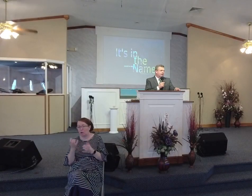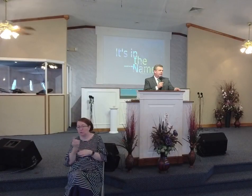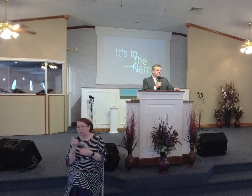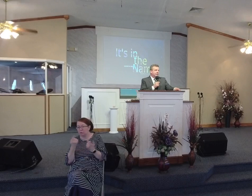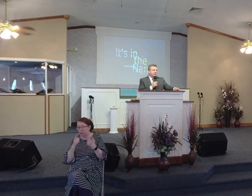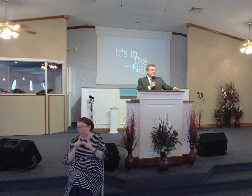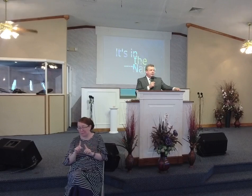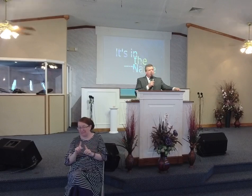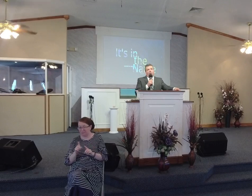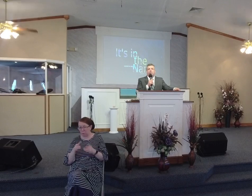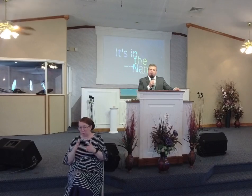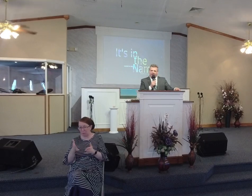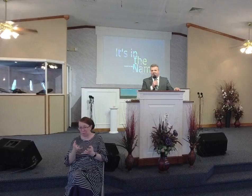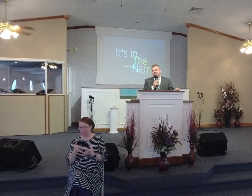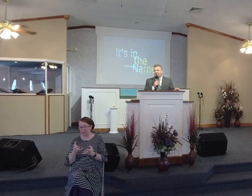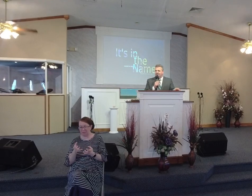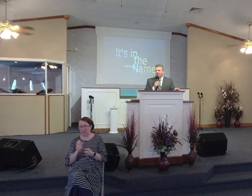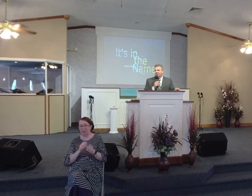a veces.